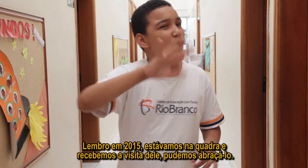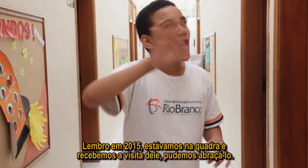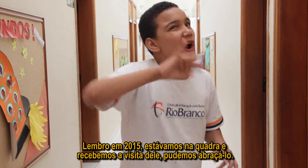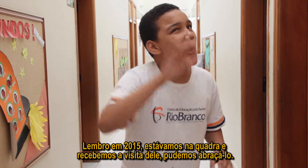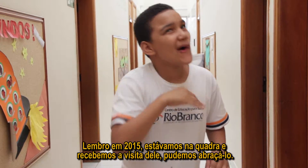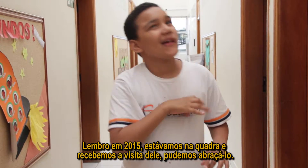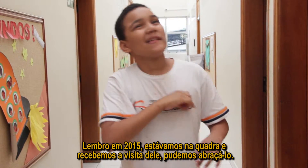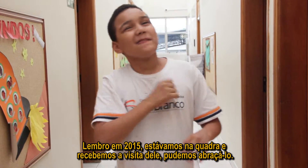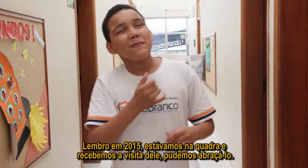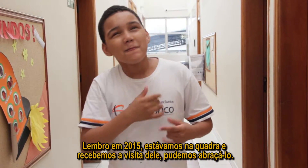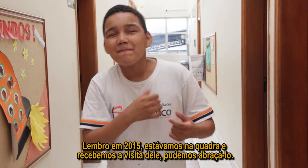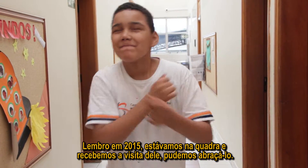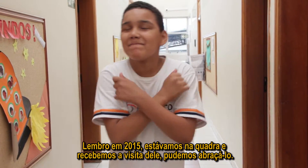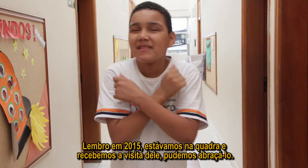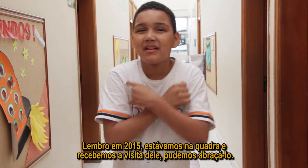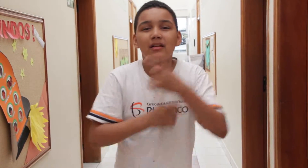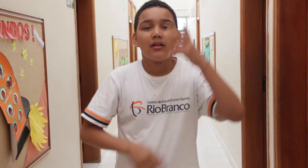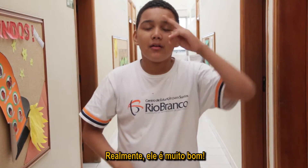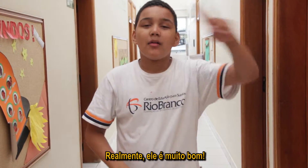Música